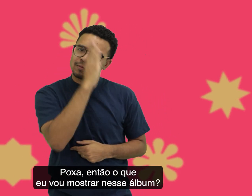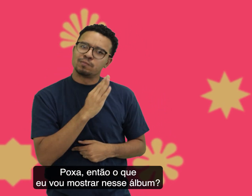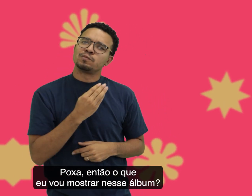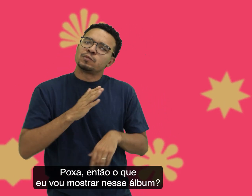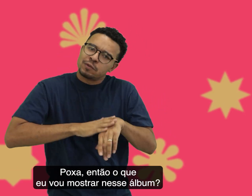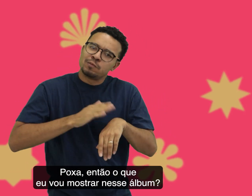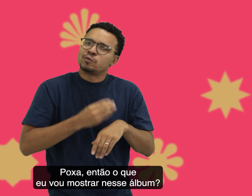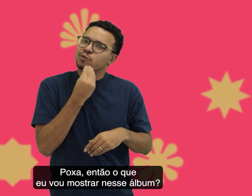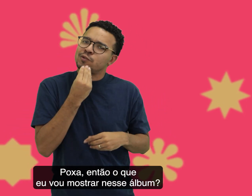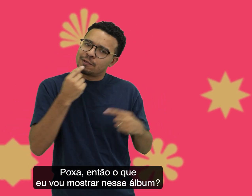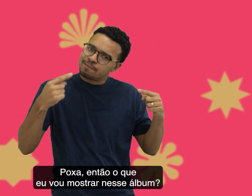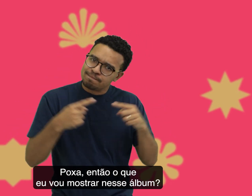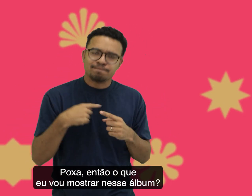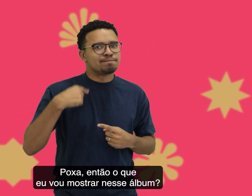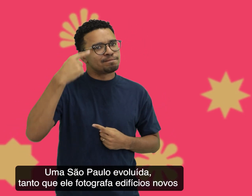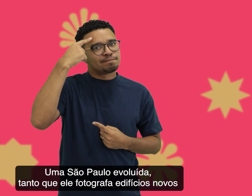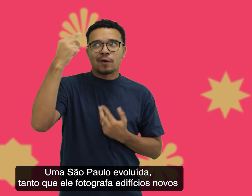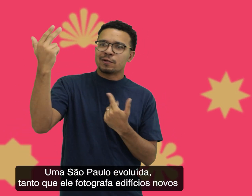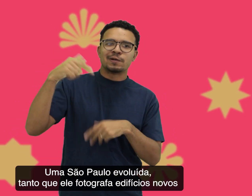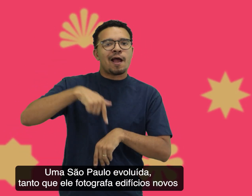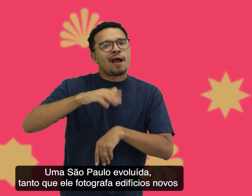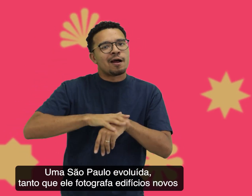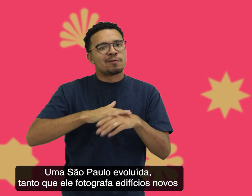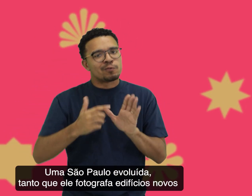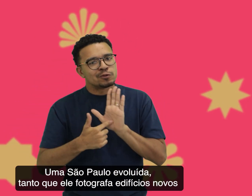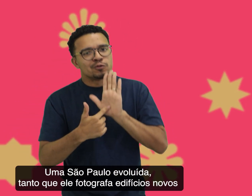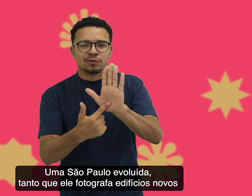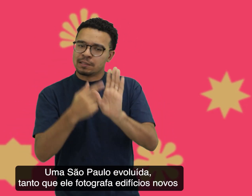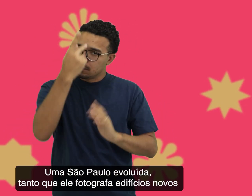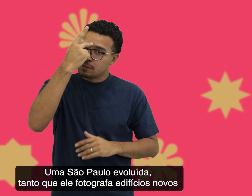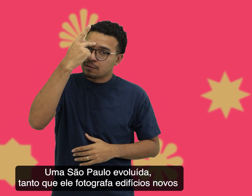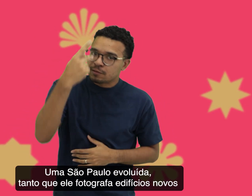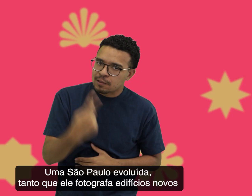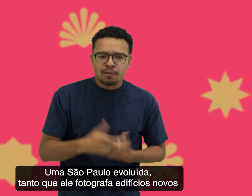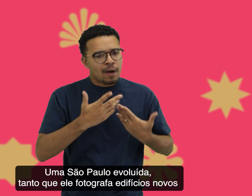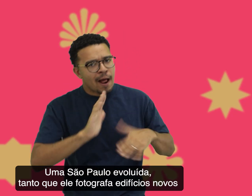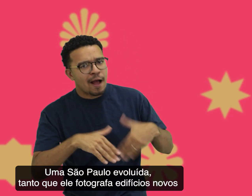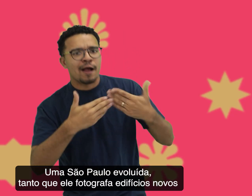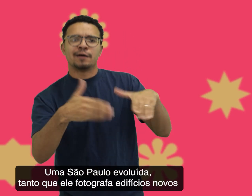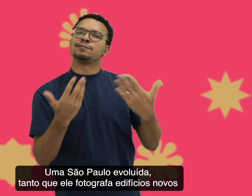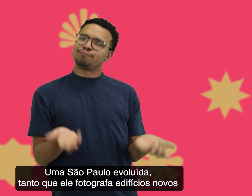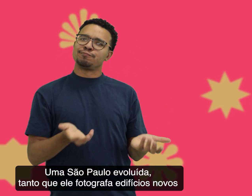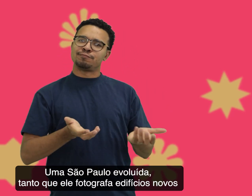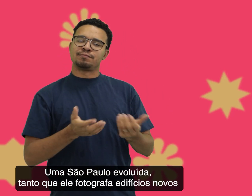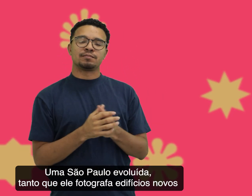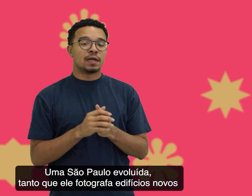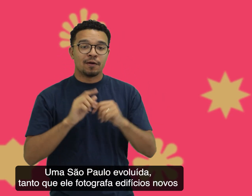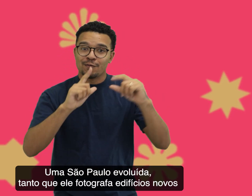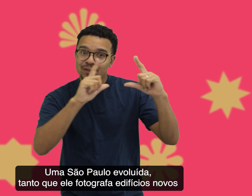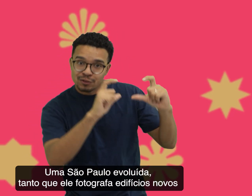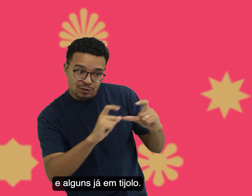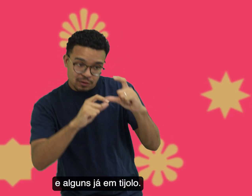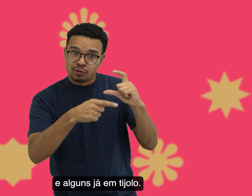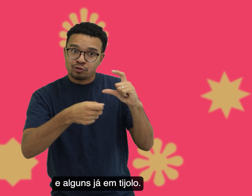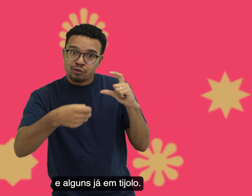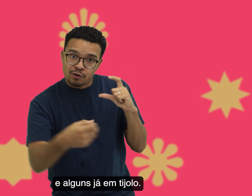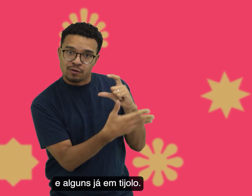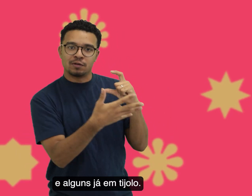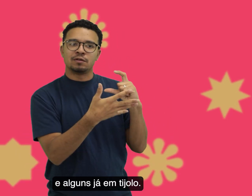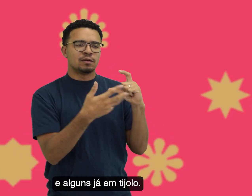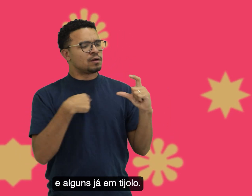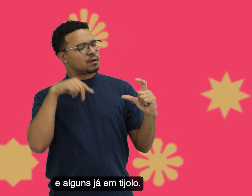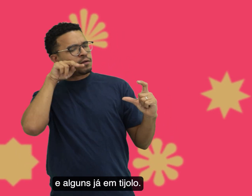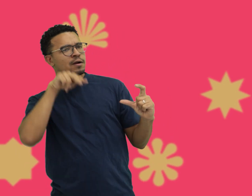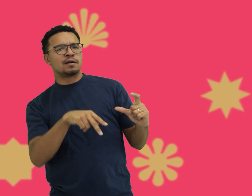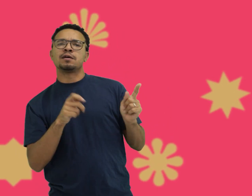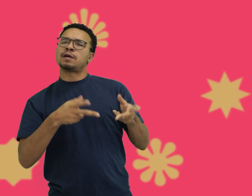para cá, né? Poxa, então o que eu vou mostrar nesse álbum? Uma São Paulo evoluída, né? Tanto que ele fotografa os edifícios novos. E